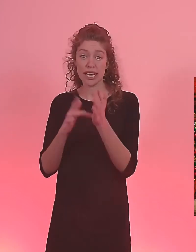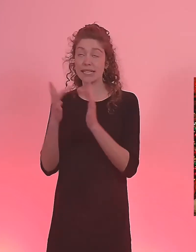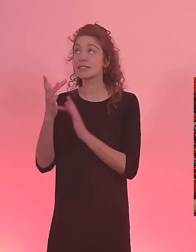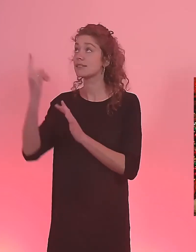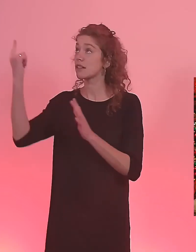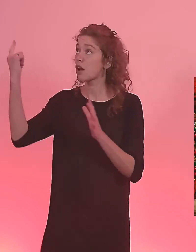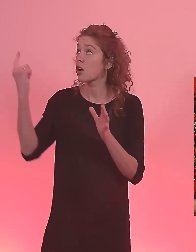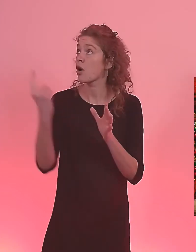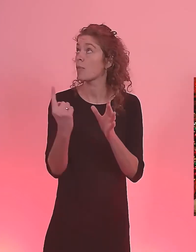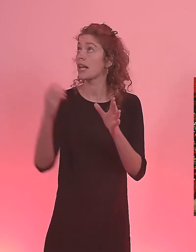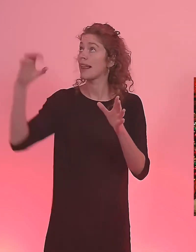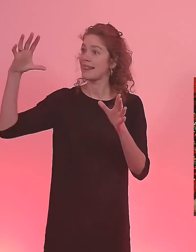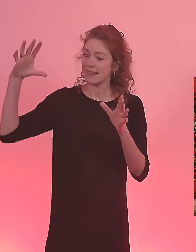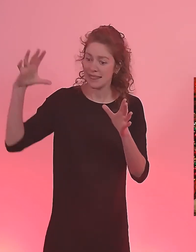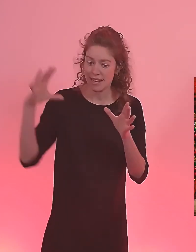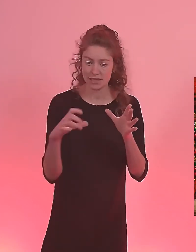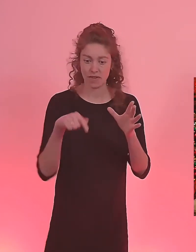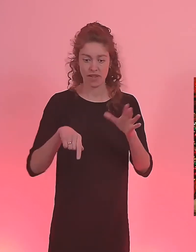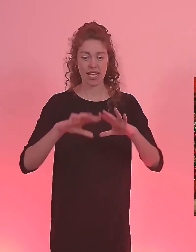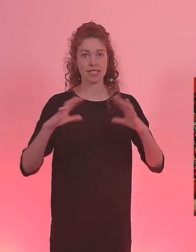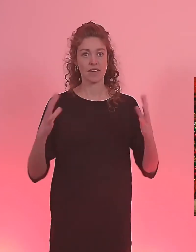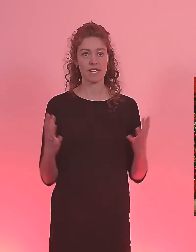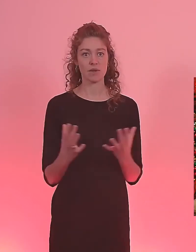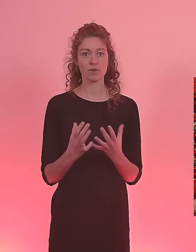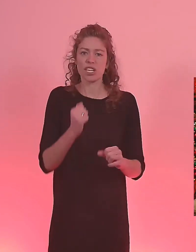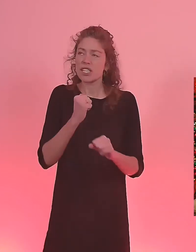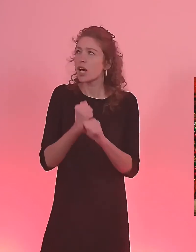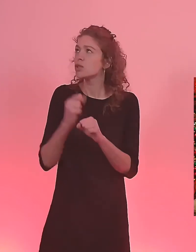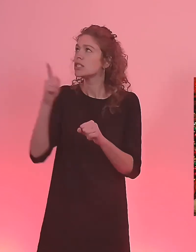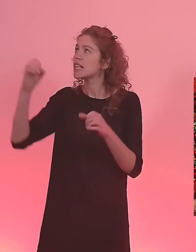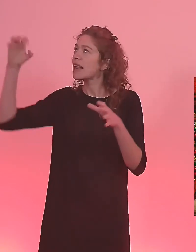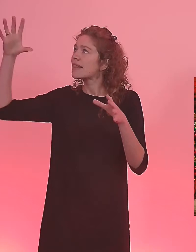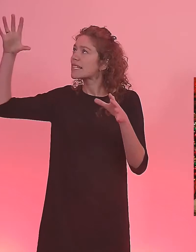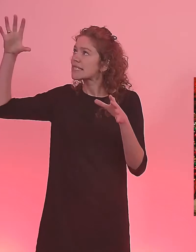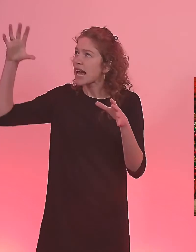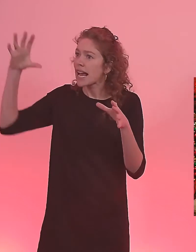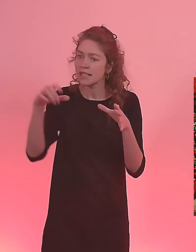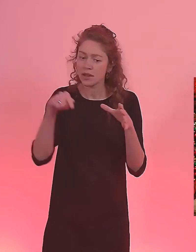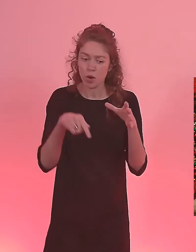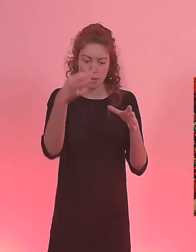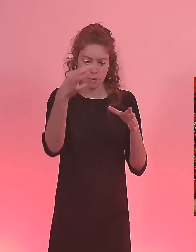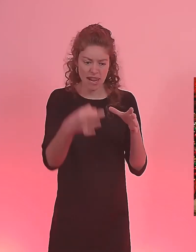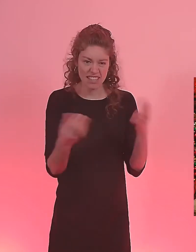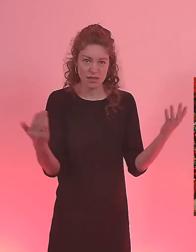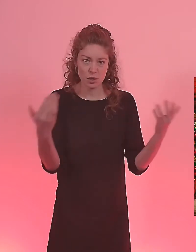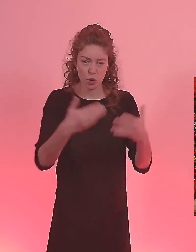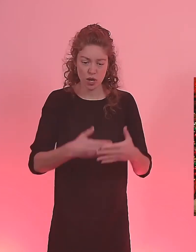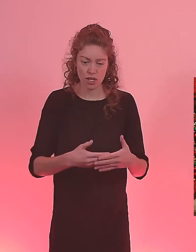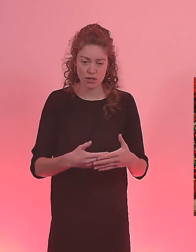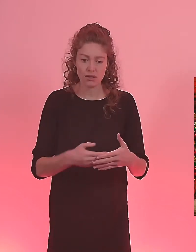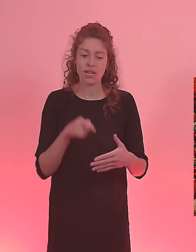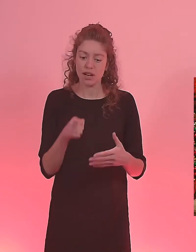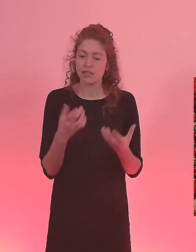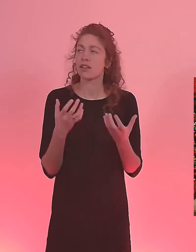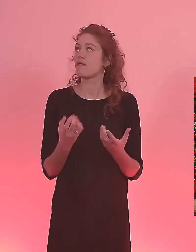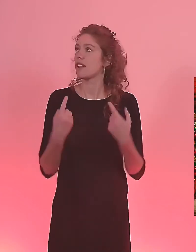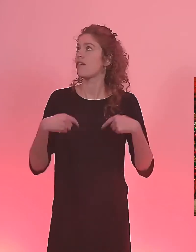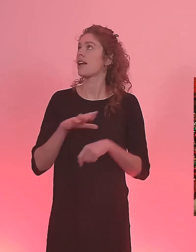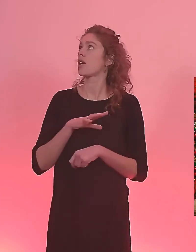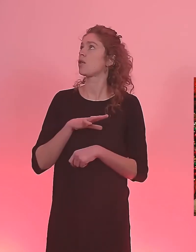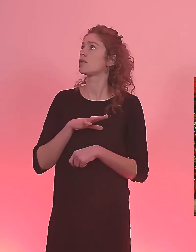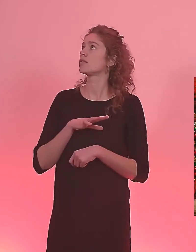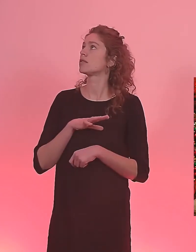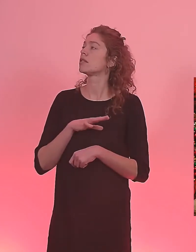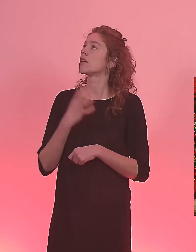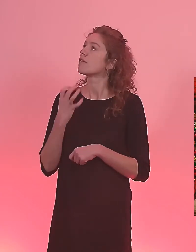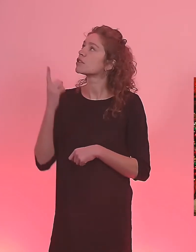wereld. Juist om met zijn licht te schijnen op plekken waar het donker is. En dat willen wij ook. Wilt u ons daarbij helpen dat we